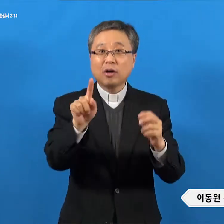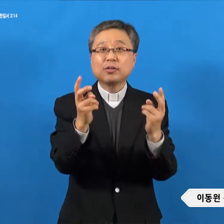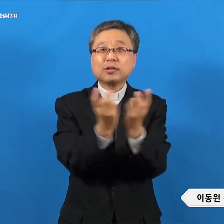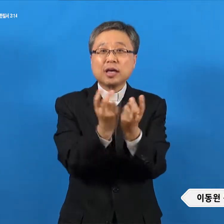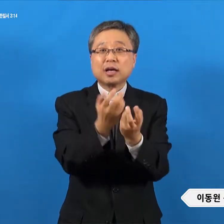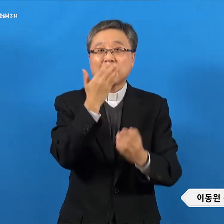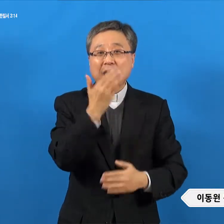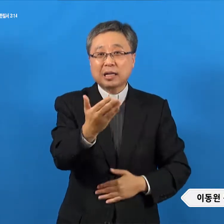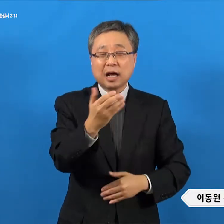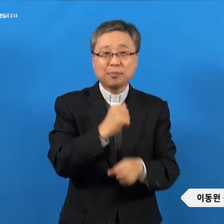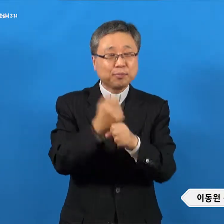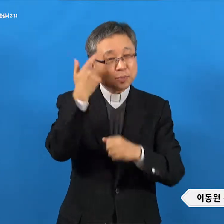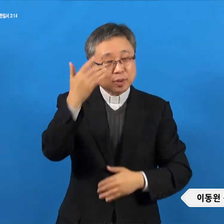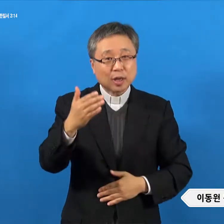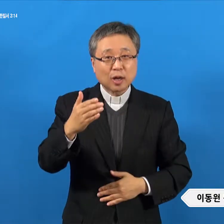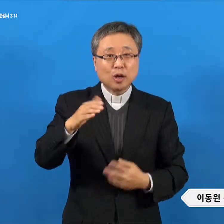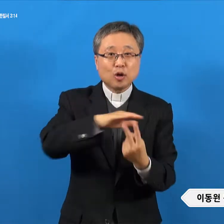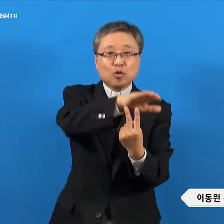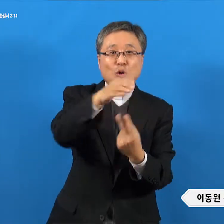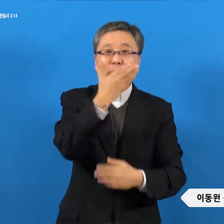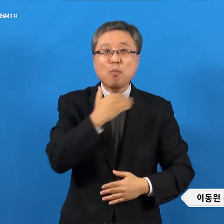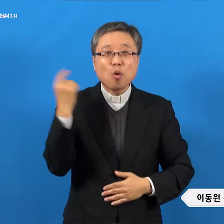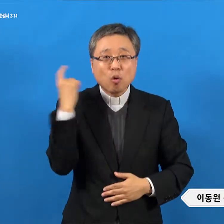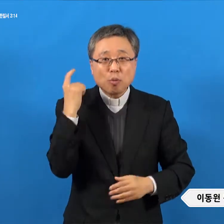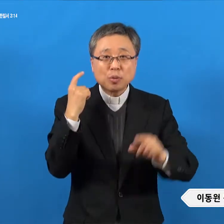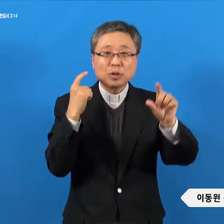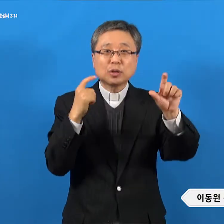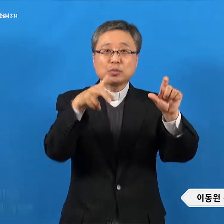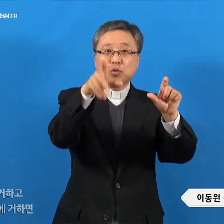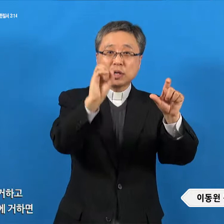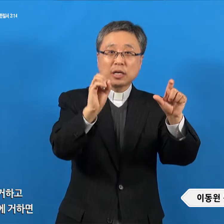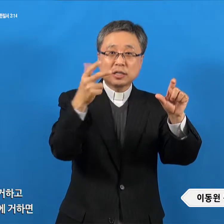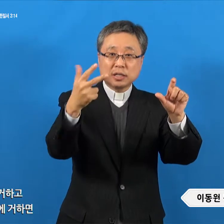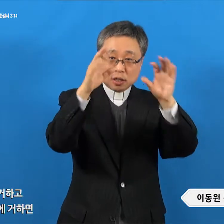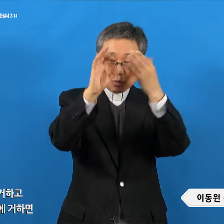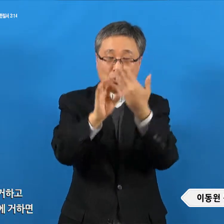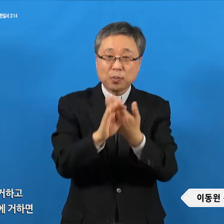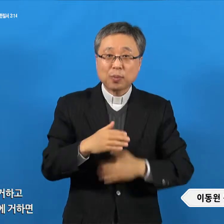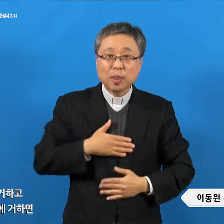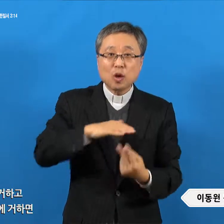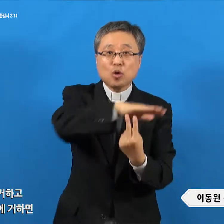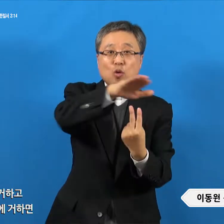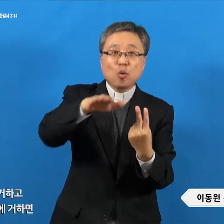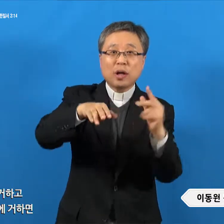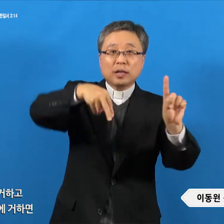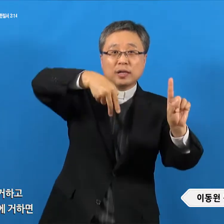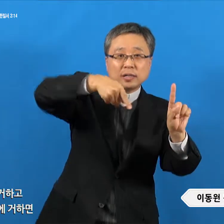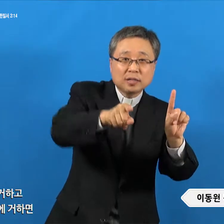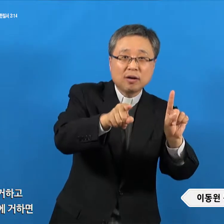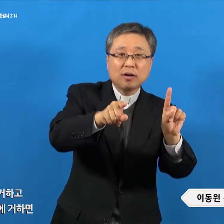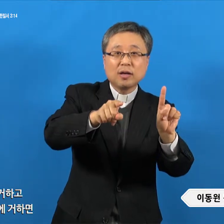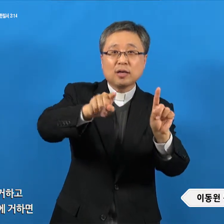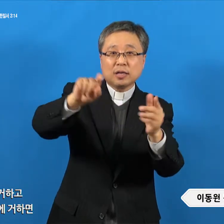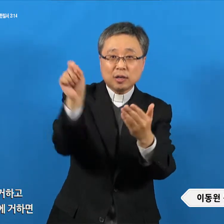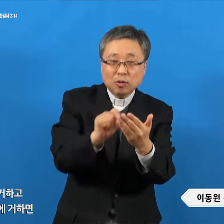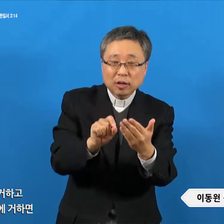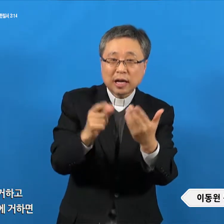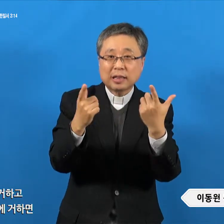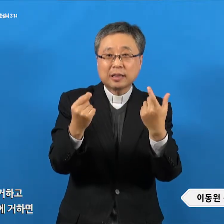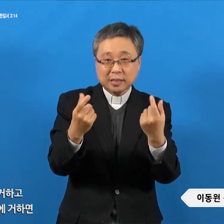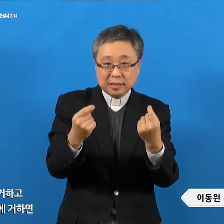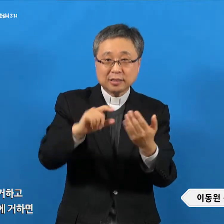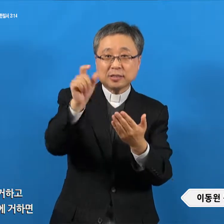수가 있습니까? 자, 요한복음 15장 7절에 보시면 요한 1소를 기록한 같은 저자인 사도